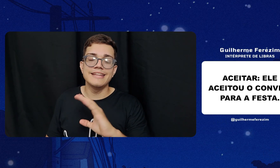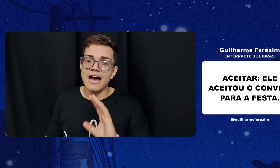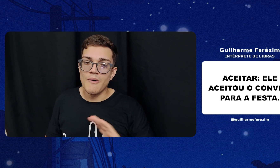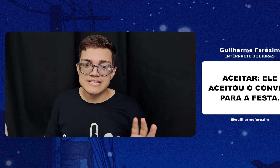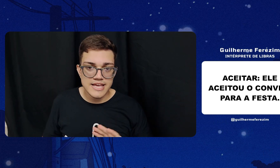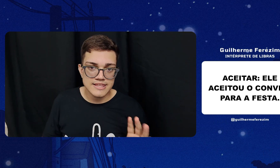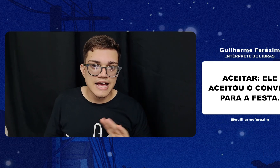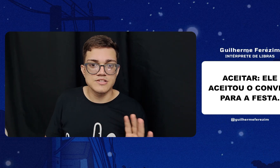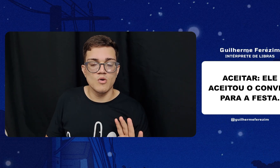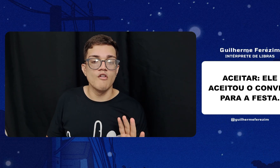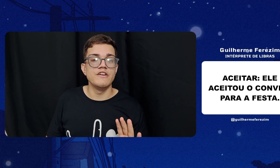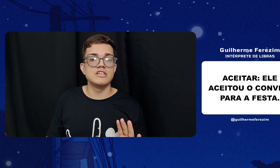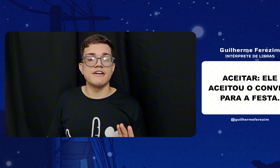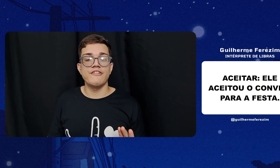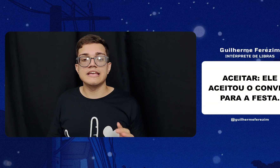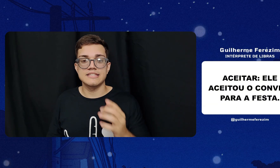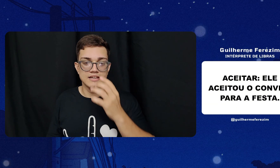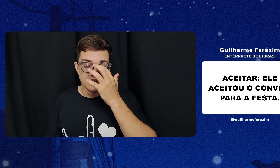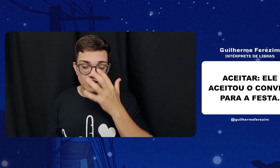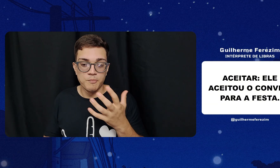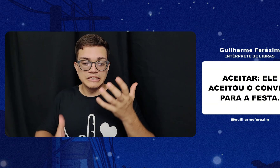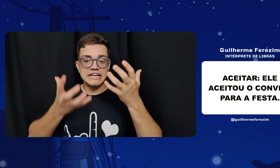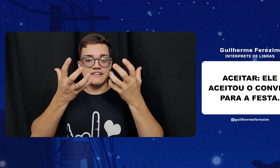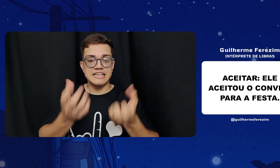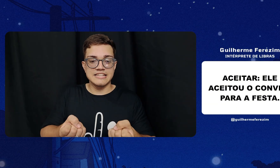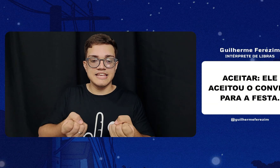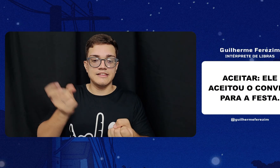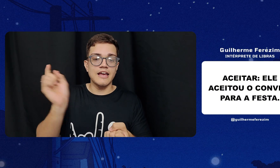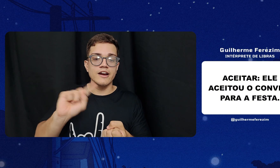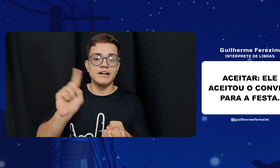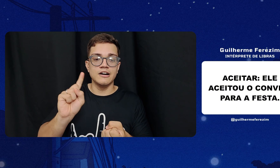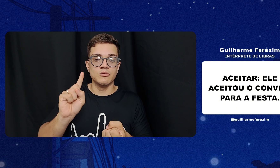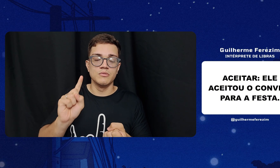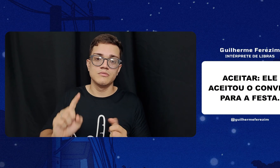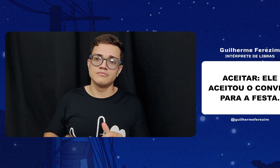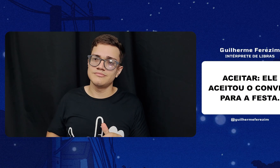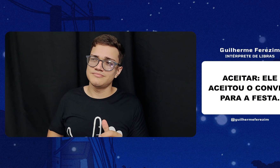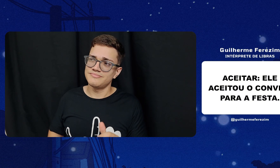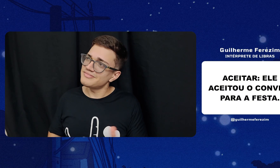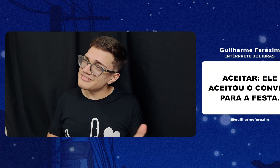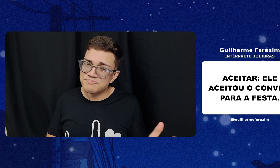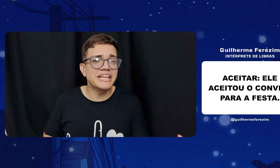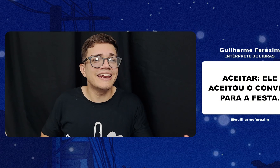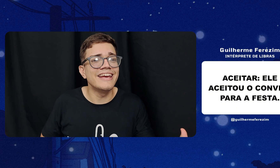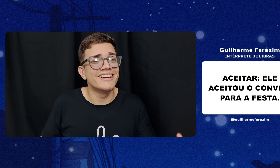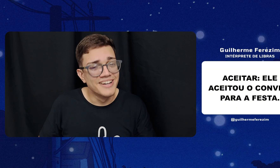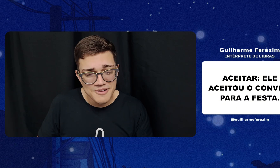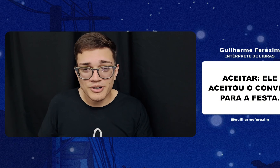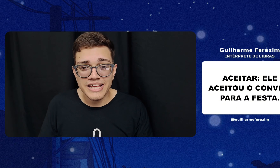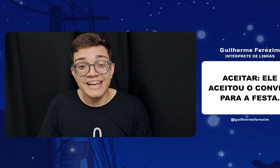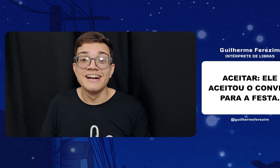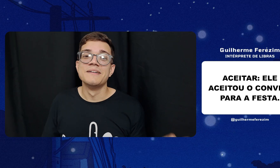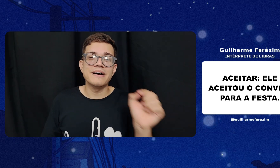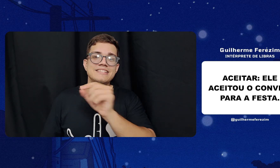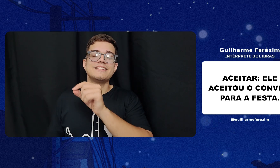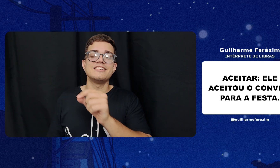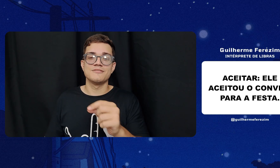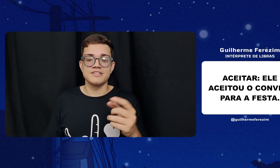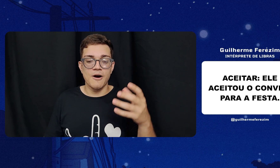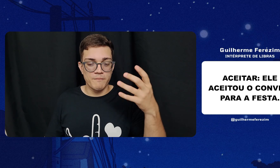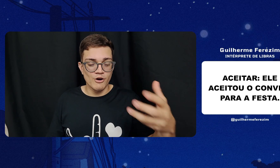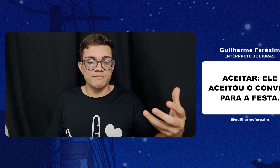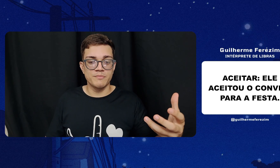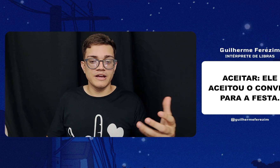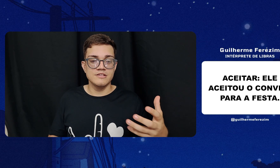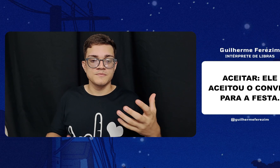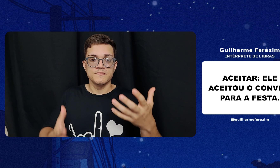se ele não aceitasse o convite da festa, eu poderia fazer aceitar não? Poderia. Mas existe um